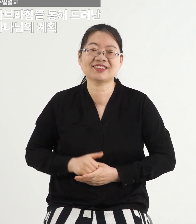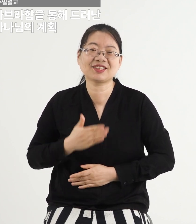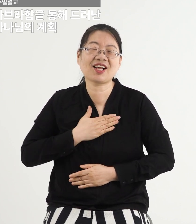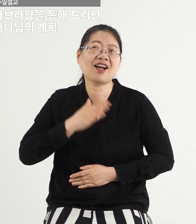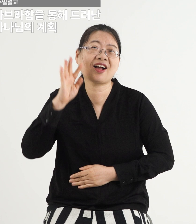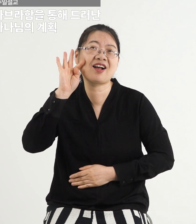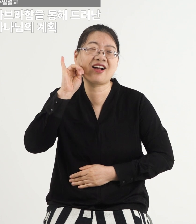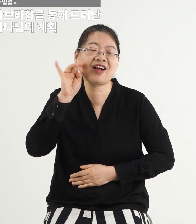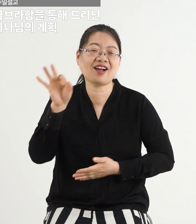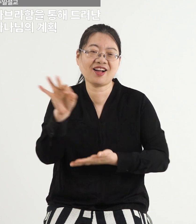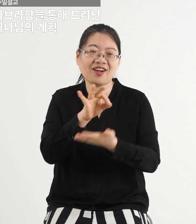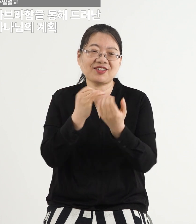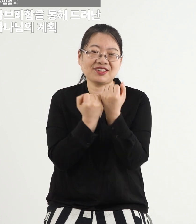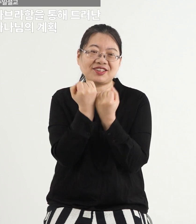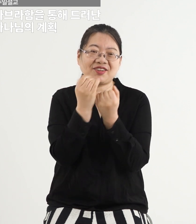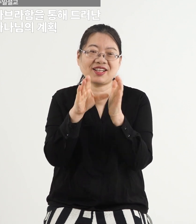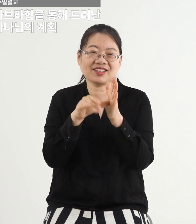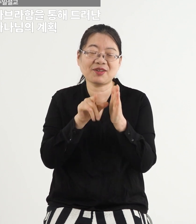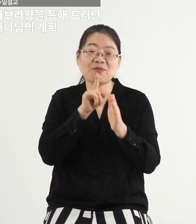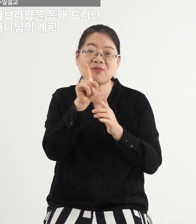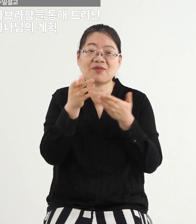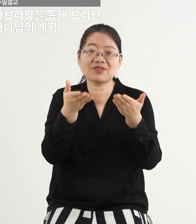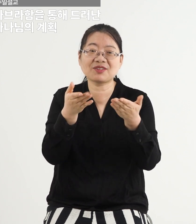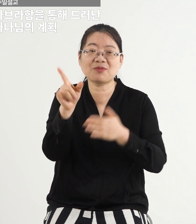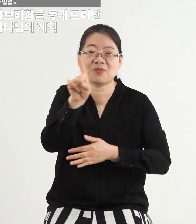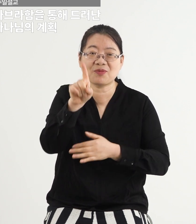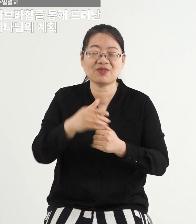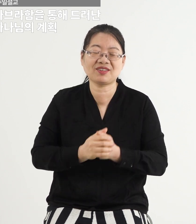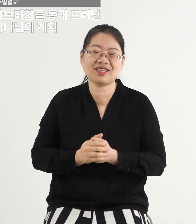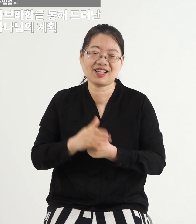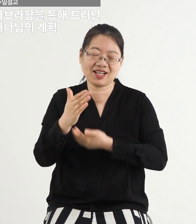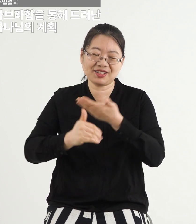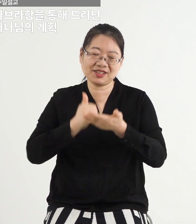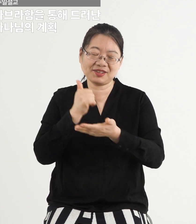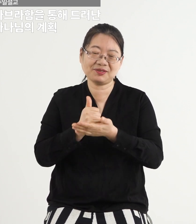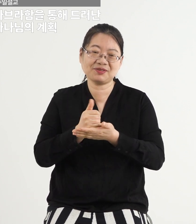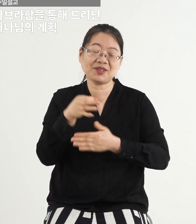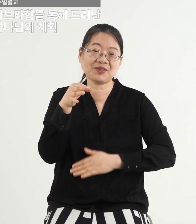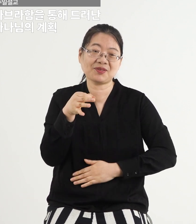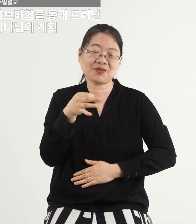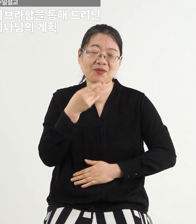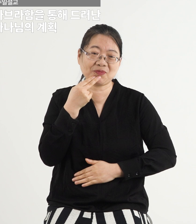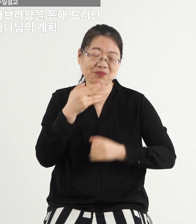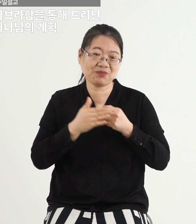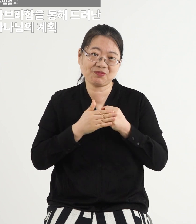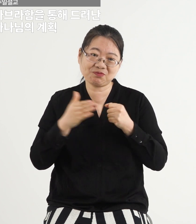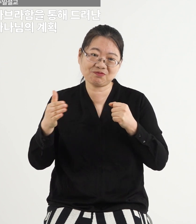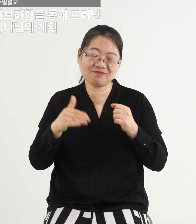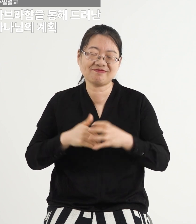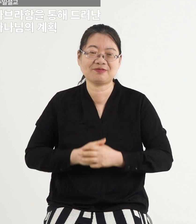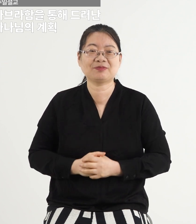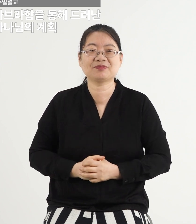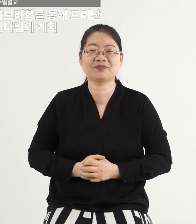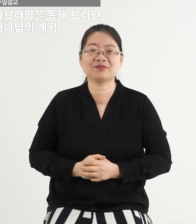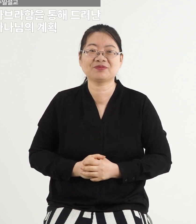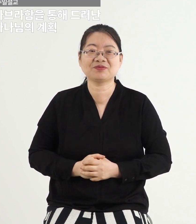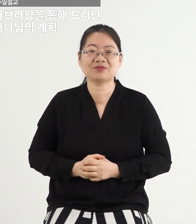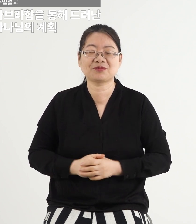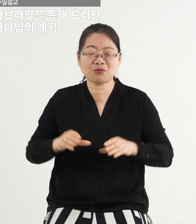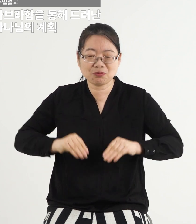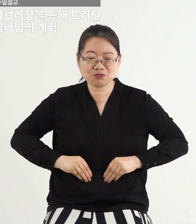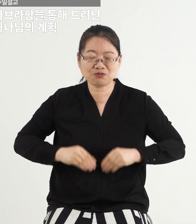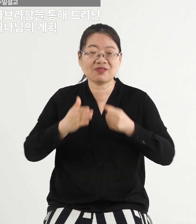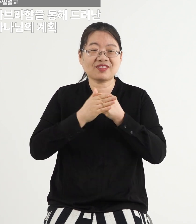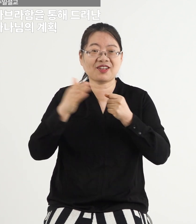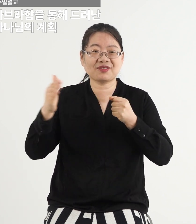언젠가 헌금을 설명하면서 이런 말씀을 드렸죠. 하나님이 돈이 없어서